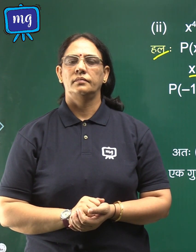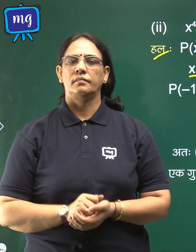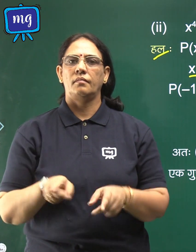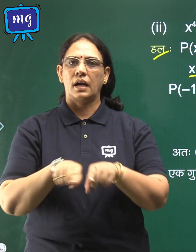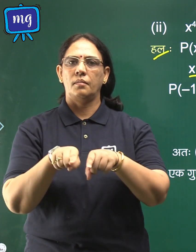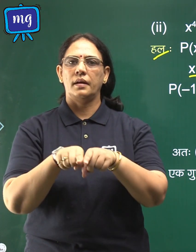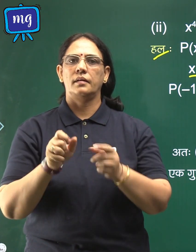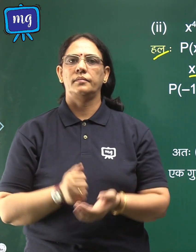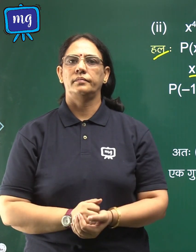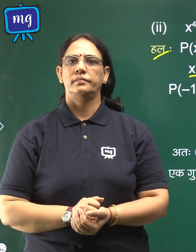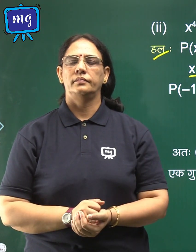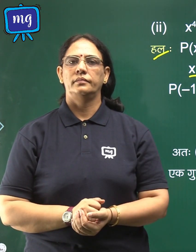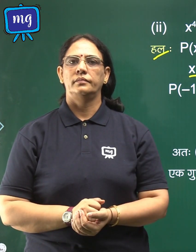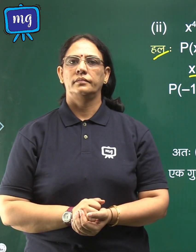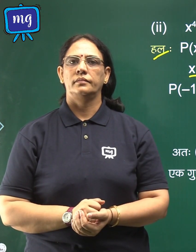बराबर